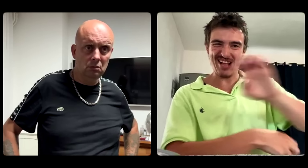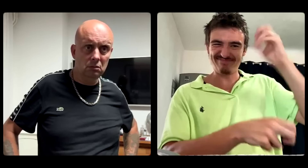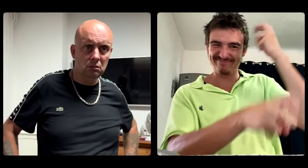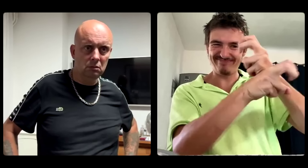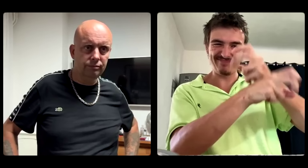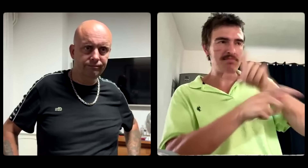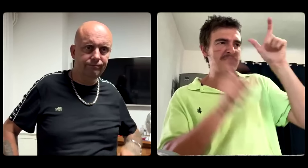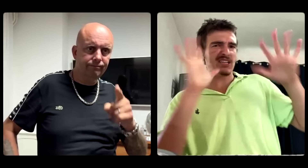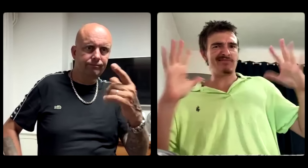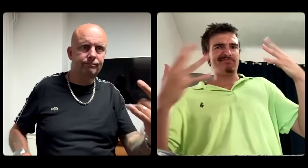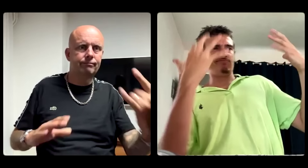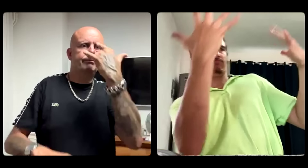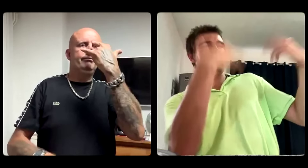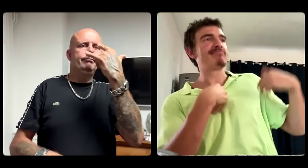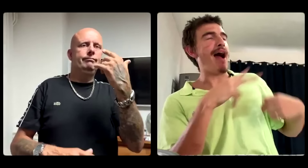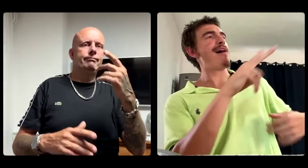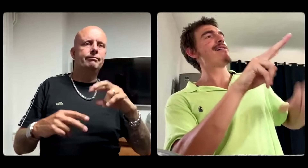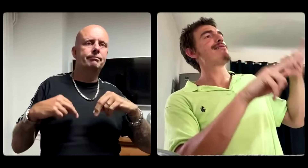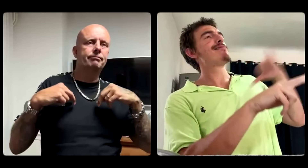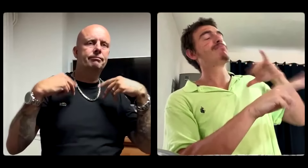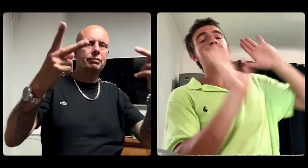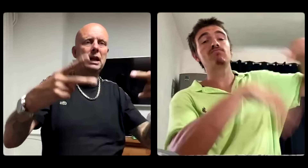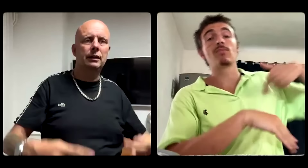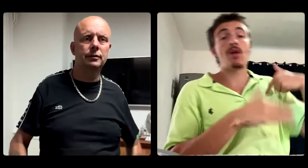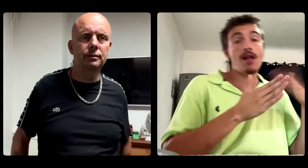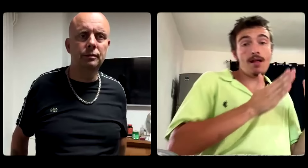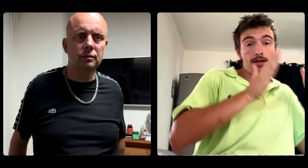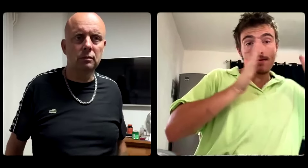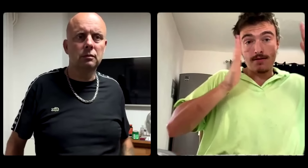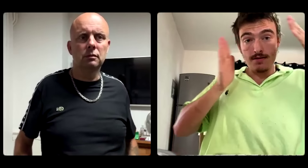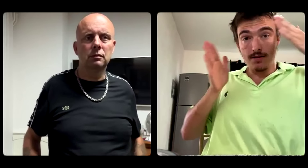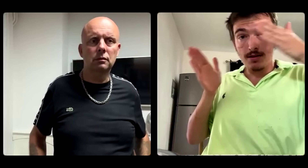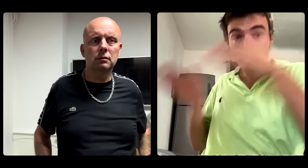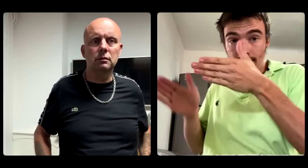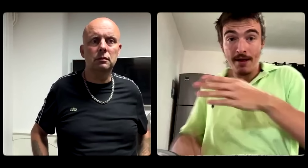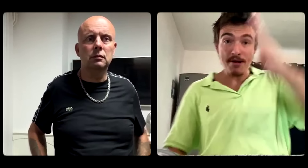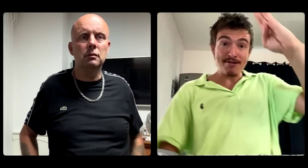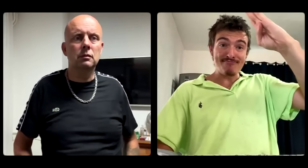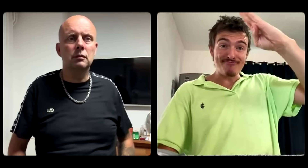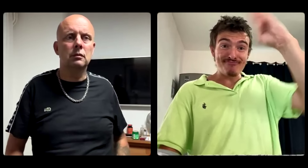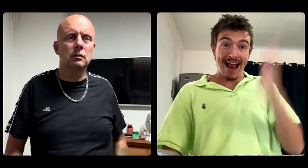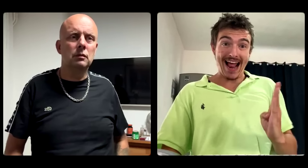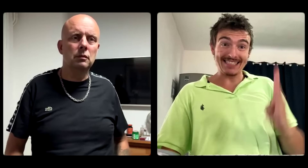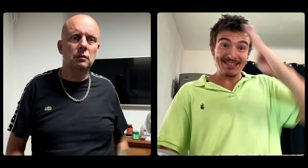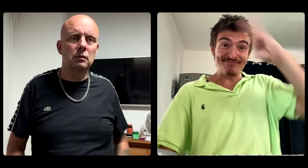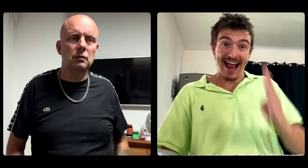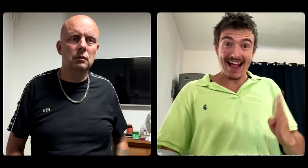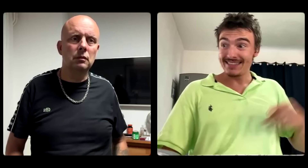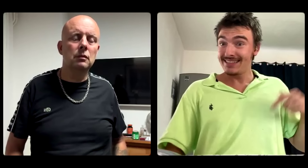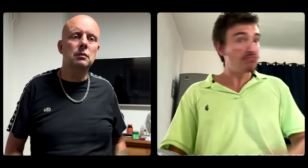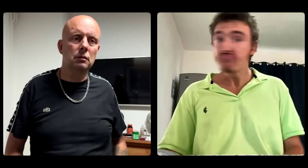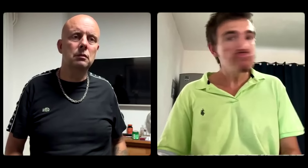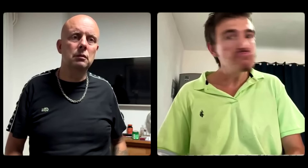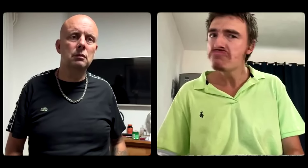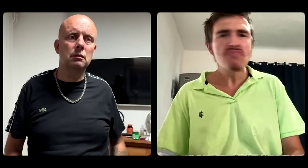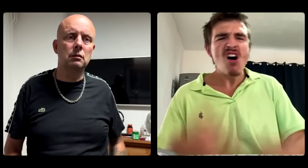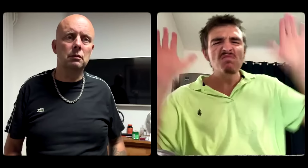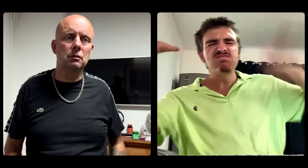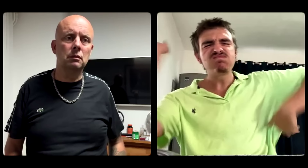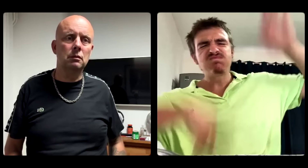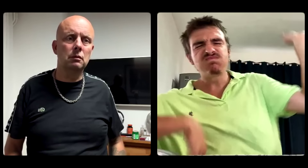Oké, 6 maanden. Pa.